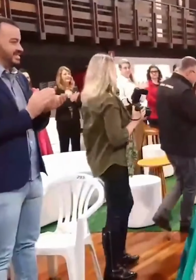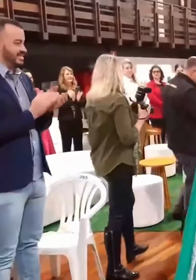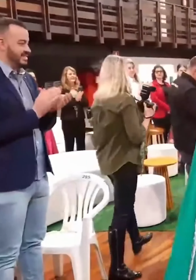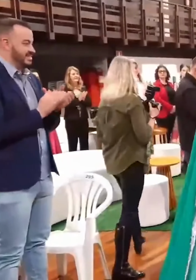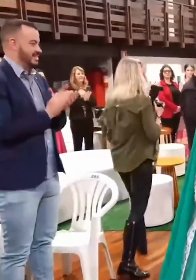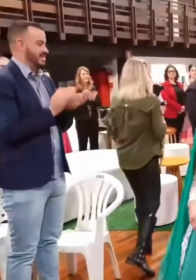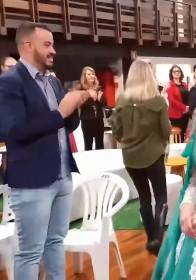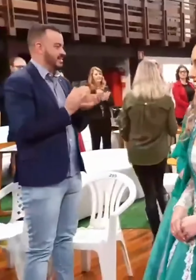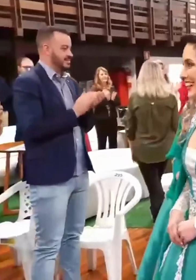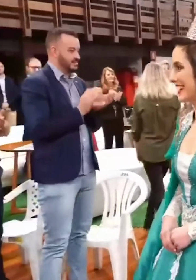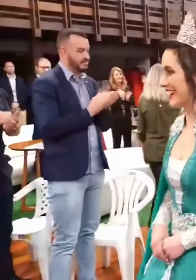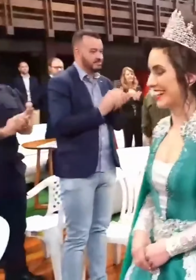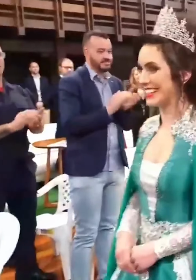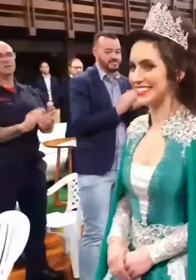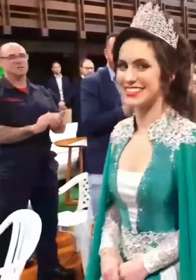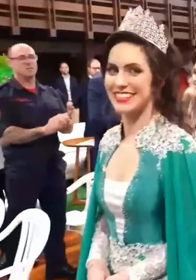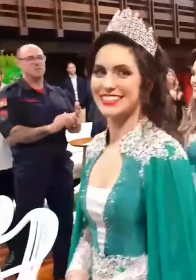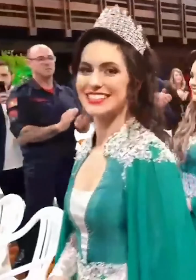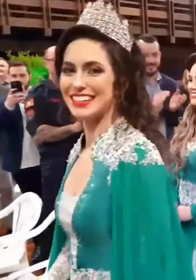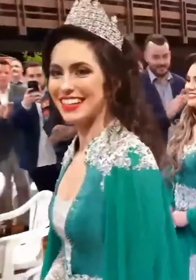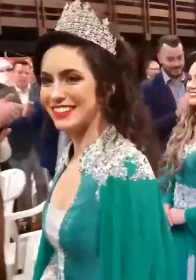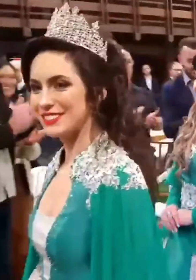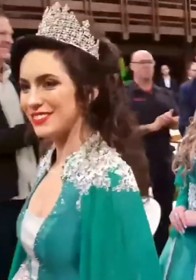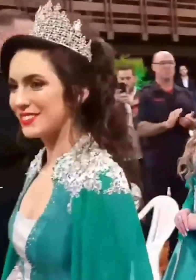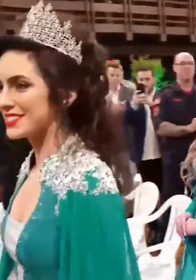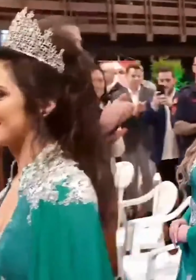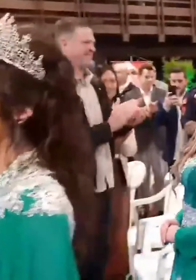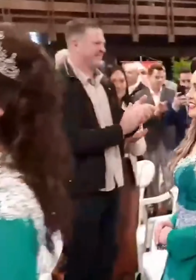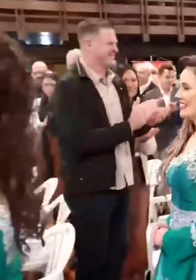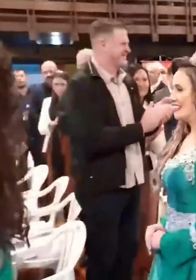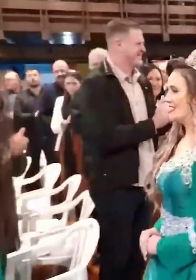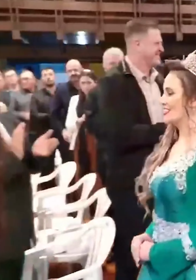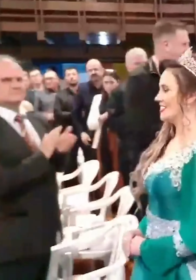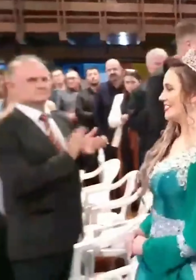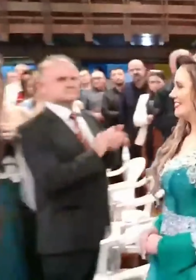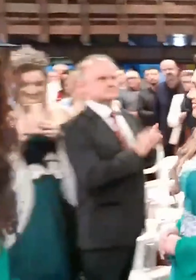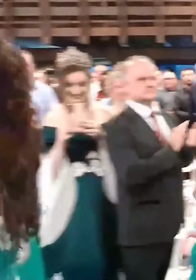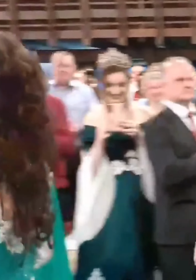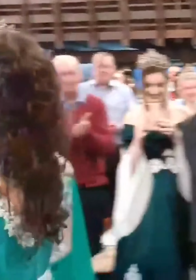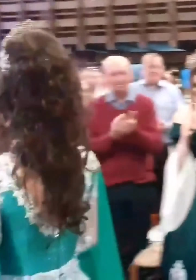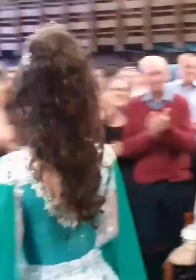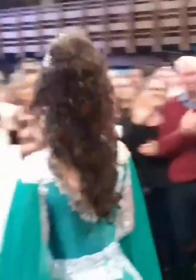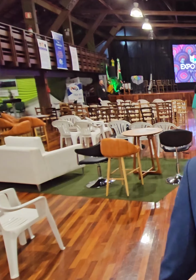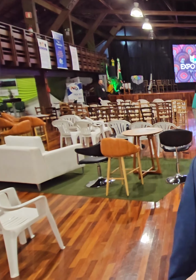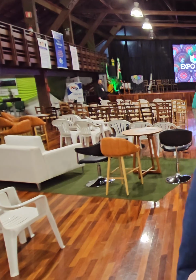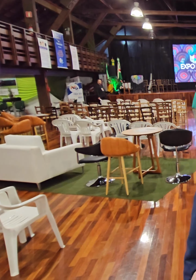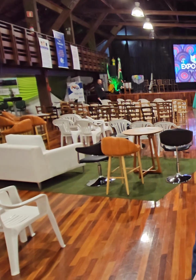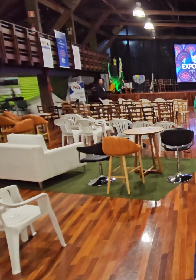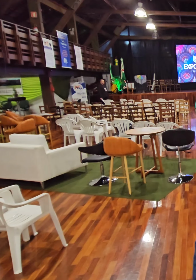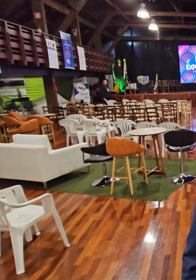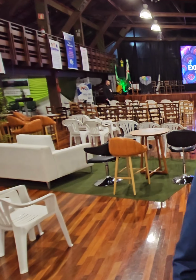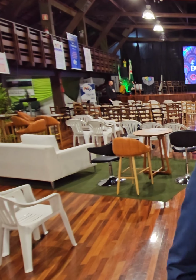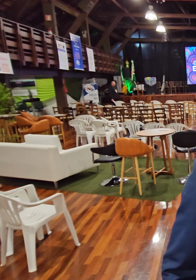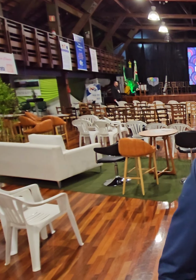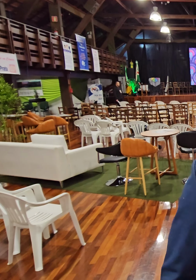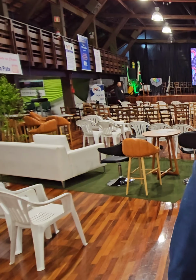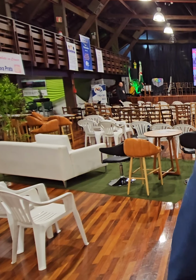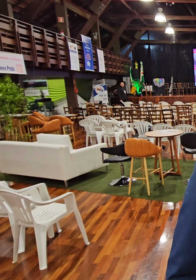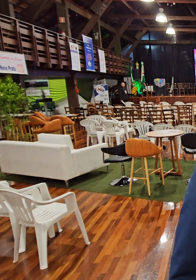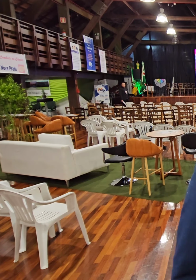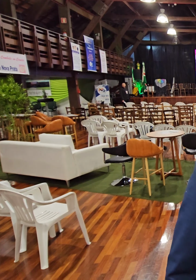E a chuva, apesar de hoje atrapalhar um pouquinho, não vai atrapalhar nos próximos dias, não é verdade? Boa noite. Boa noite. Não, com certeza. A chuva hoje veio